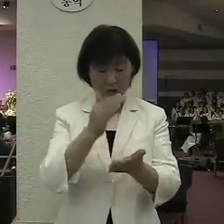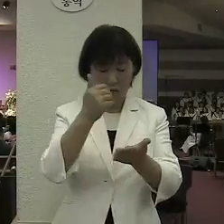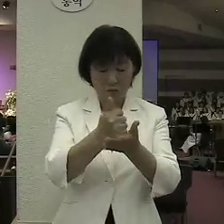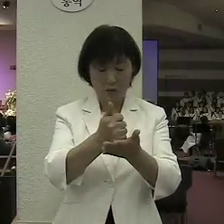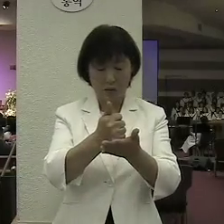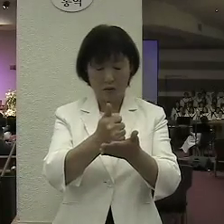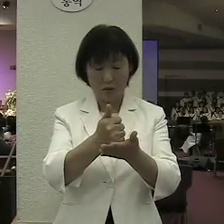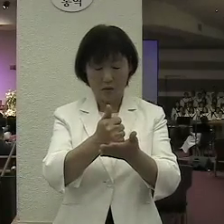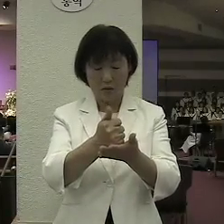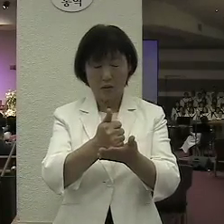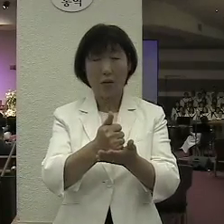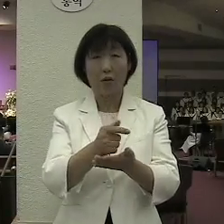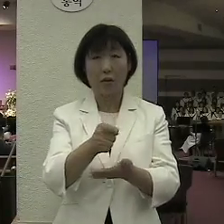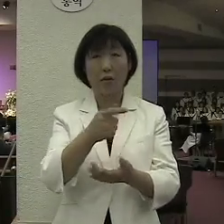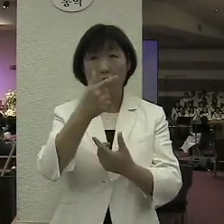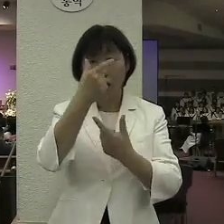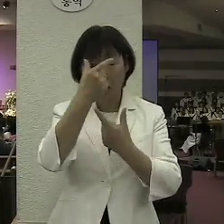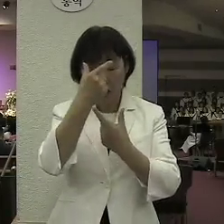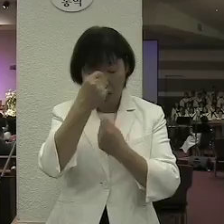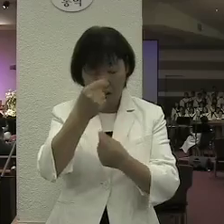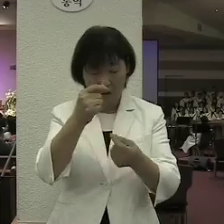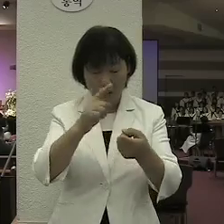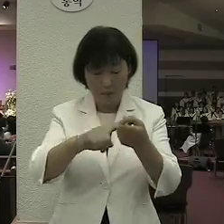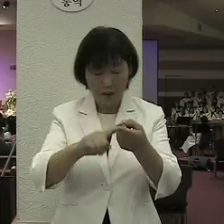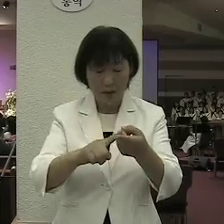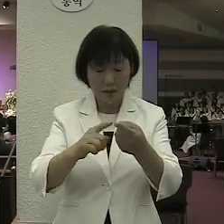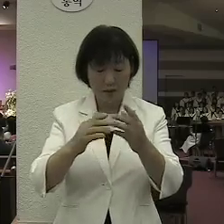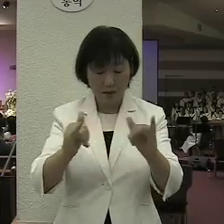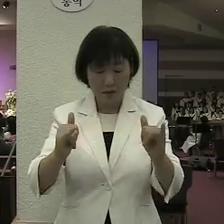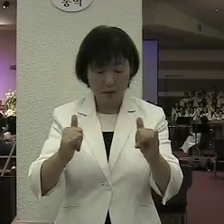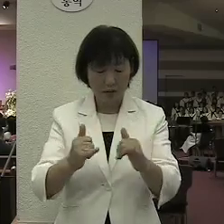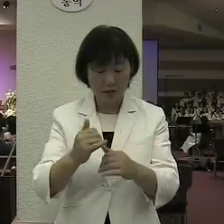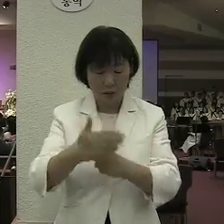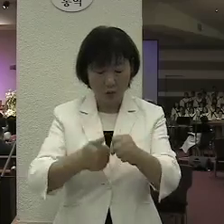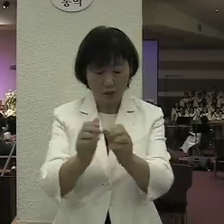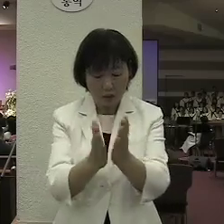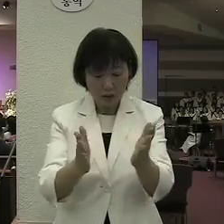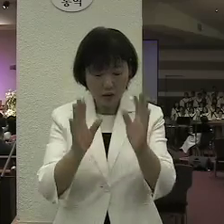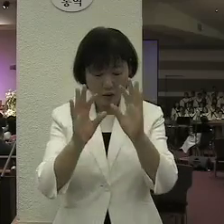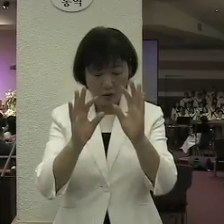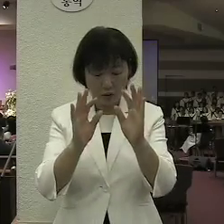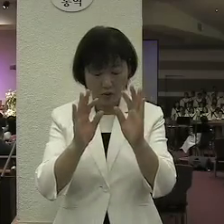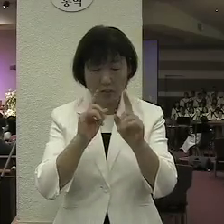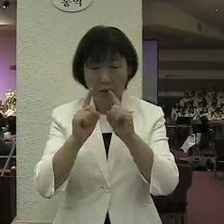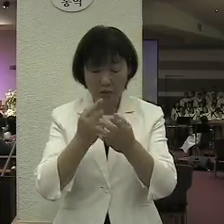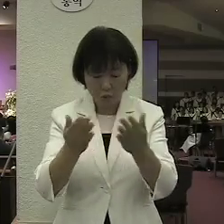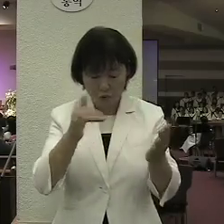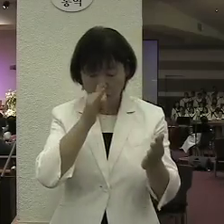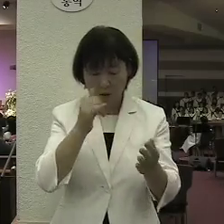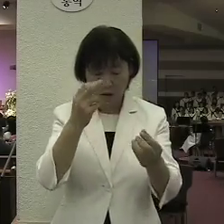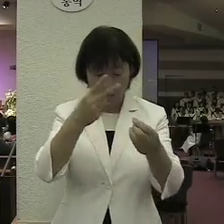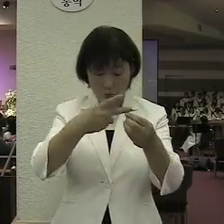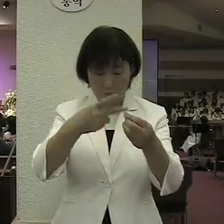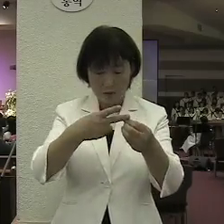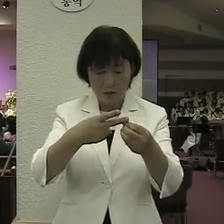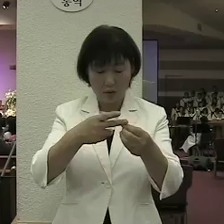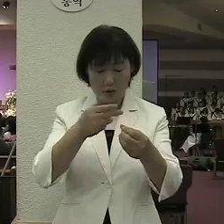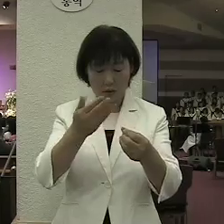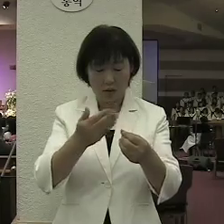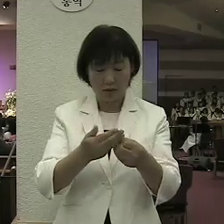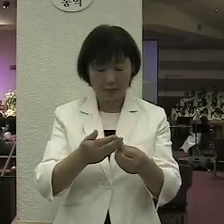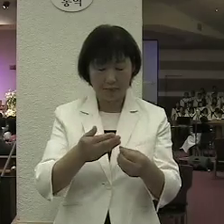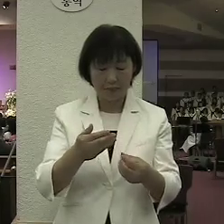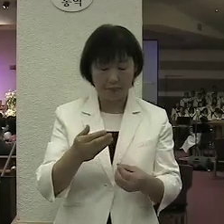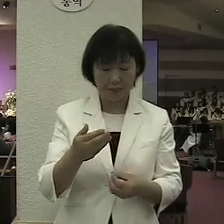그 책을 열기에 합당하신 줄로 믿으시기를 바랍니다. 예수님이 여신 거예요. 죽임을 당하셨기